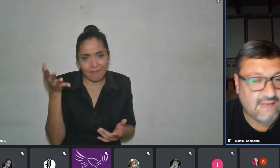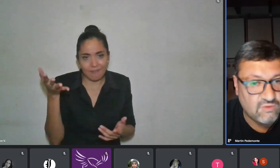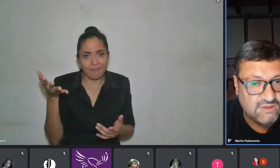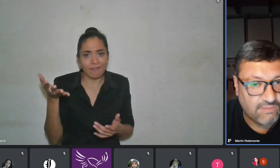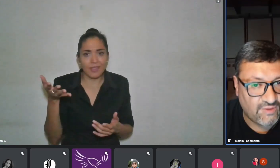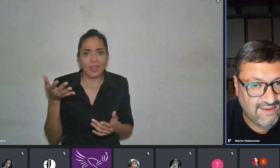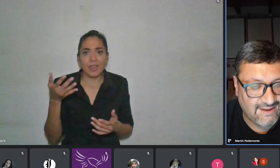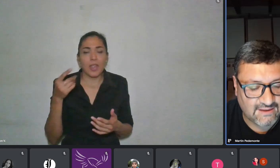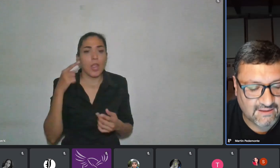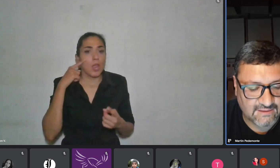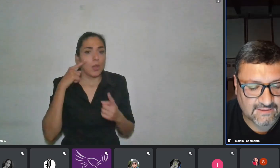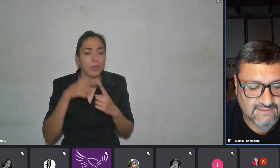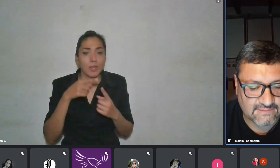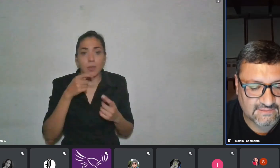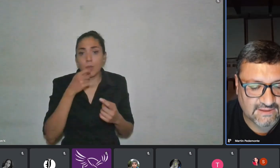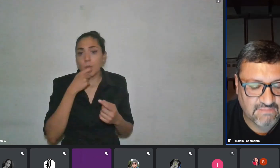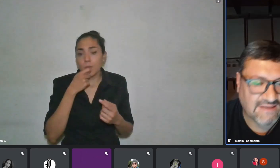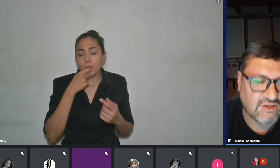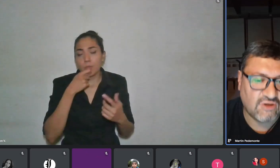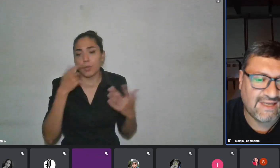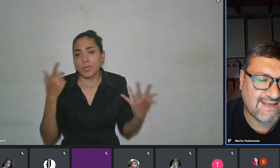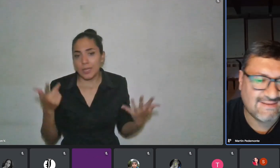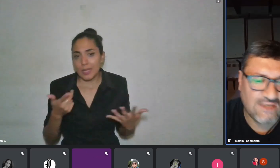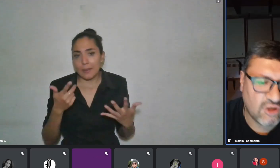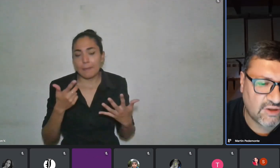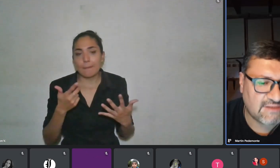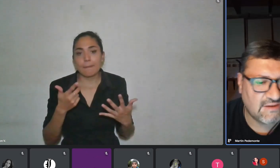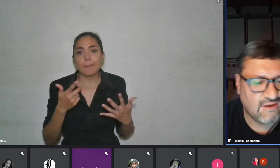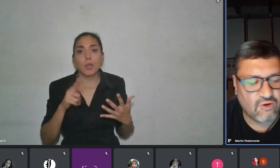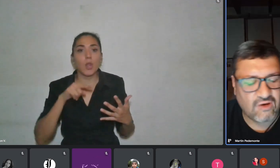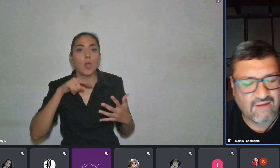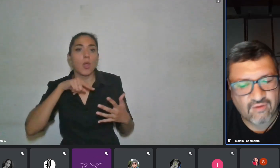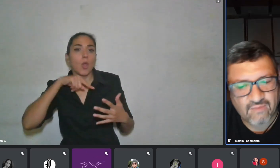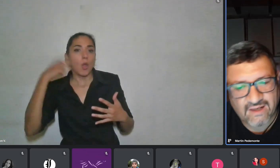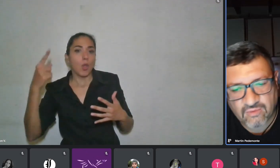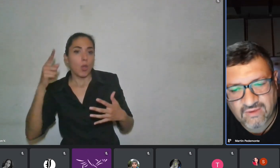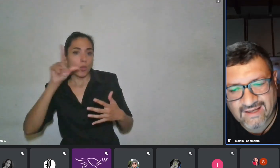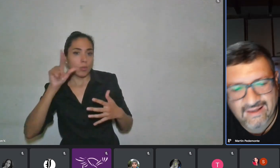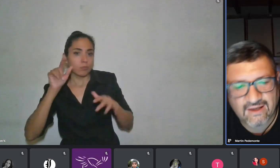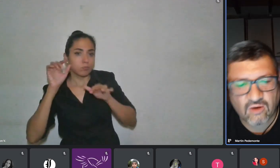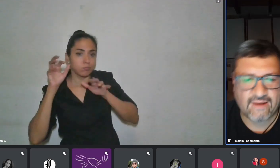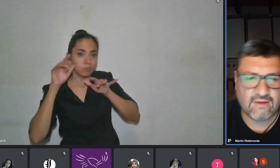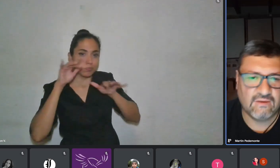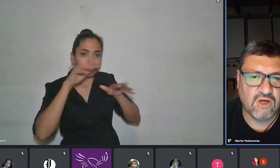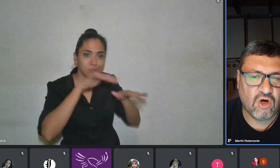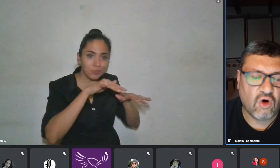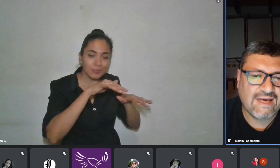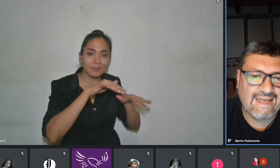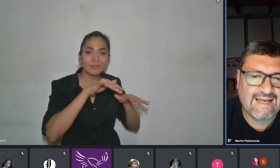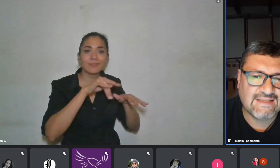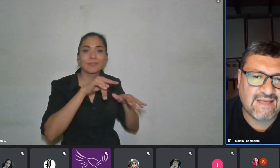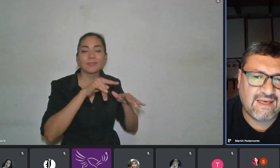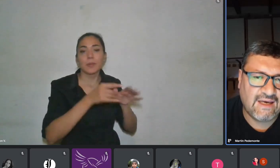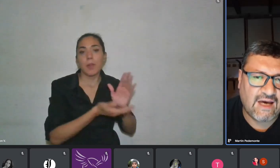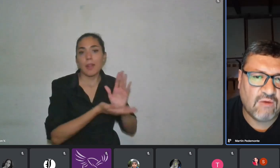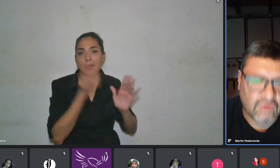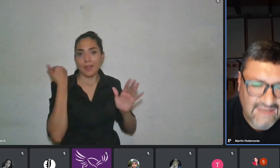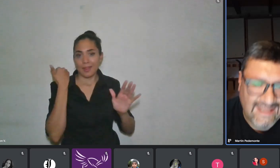repeler algún tipo de invasiones exteriores o la forma republicana de gobierno, o que